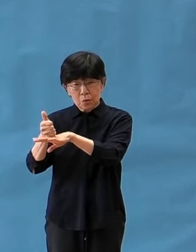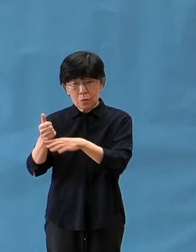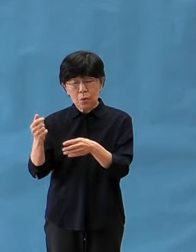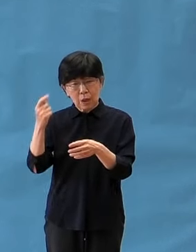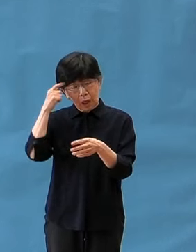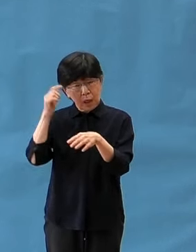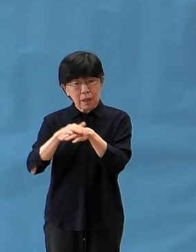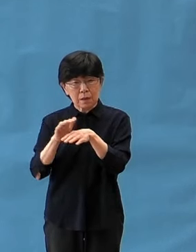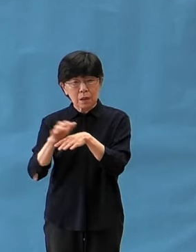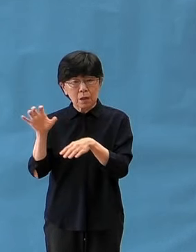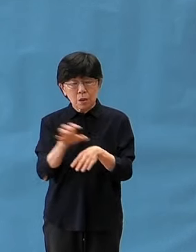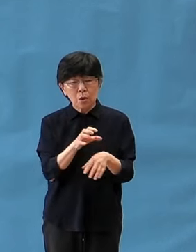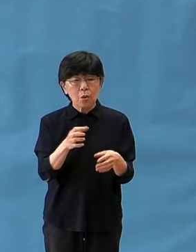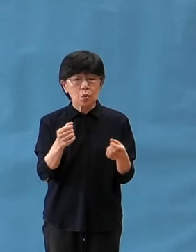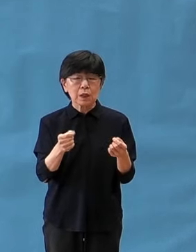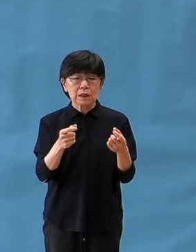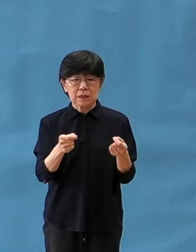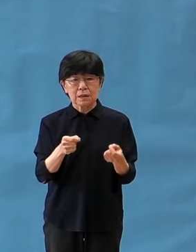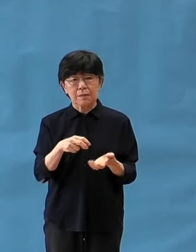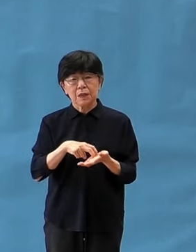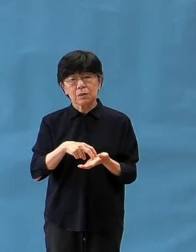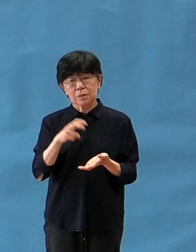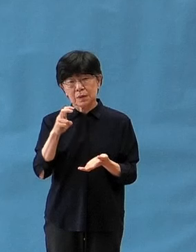ないというところであります。